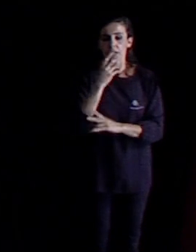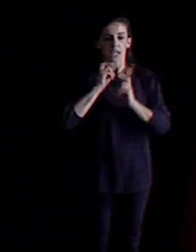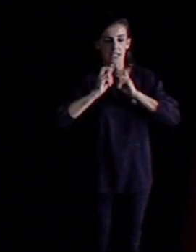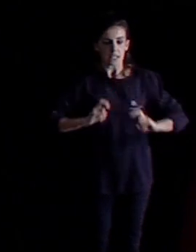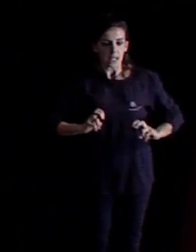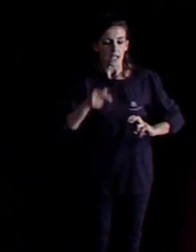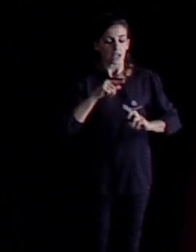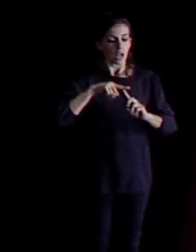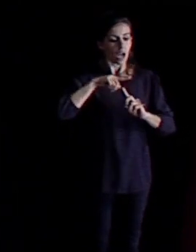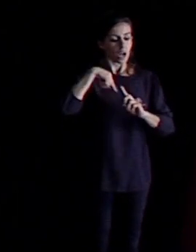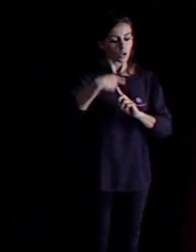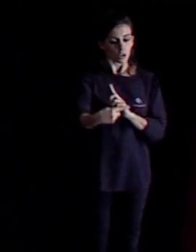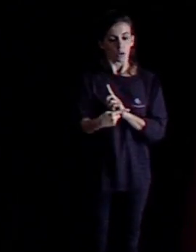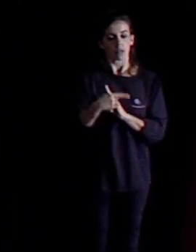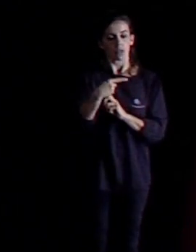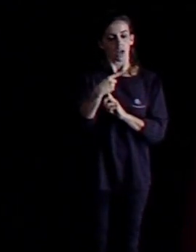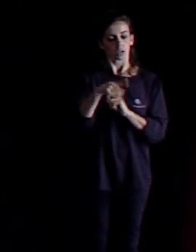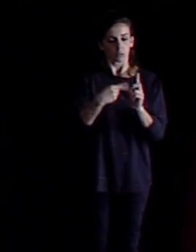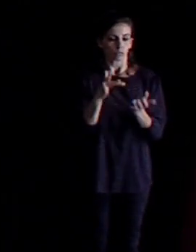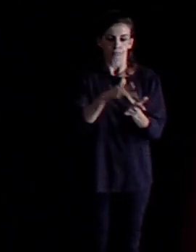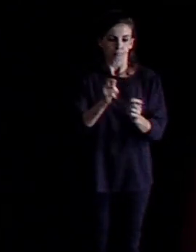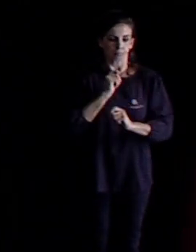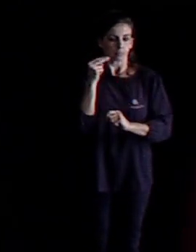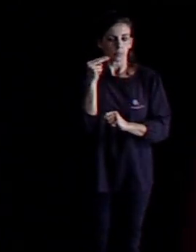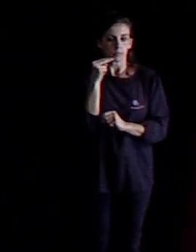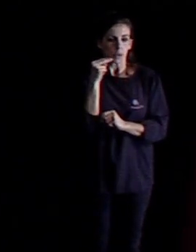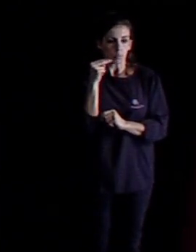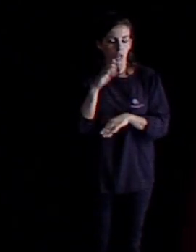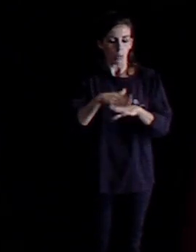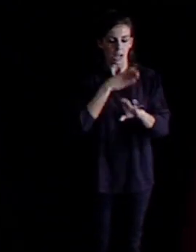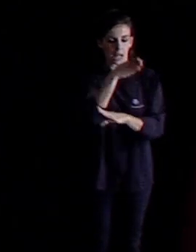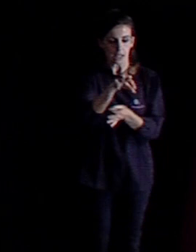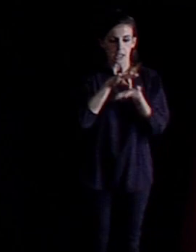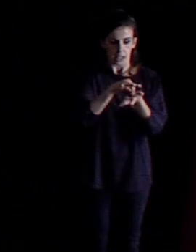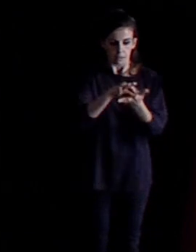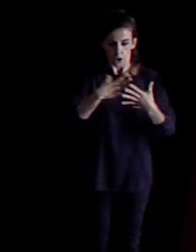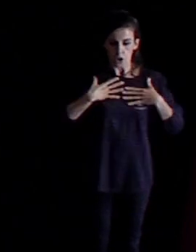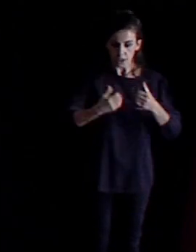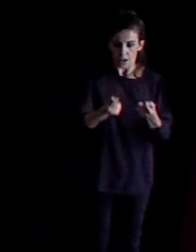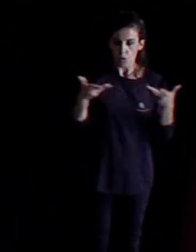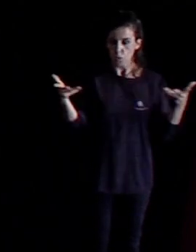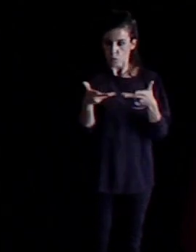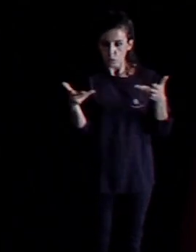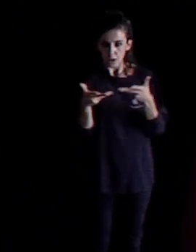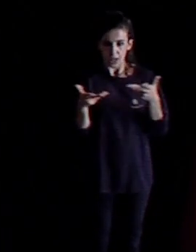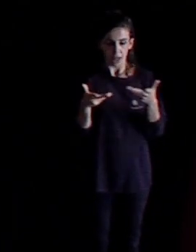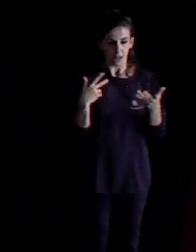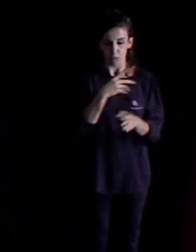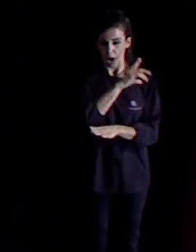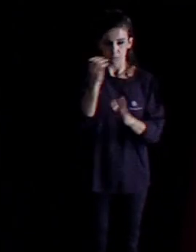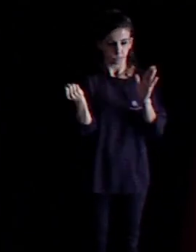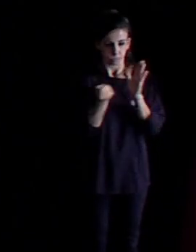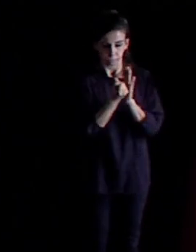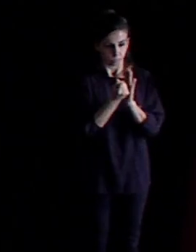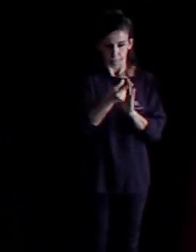ese efecto hace que tengan miedo a acceder a servicios de salud, ausencia de actividad física, estigma muy internalizado,